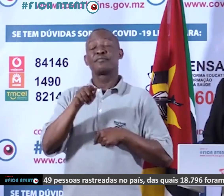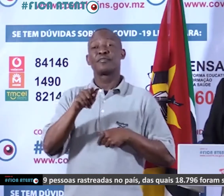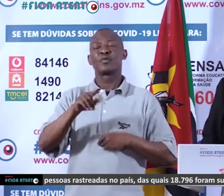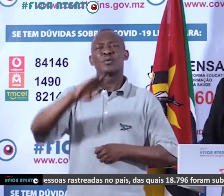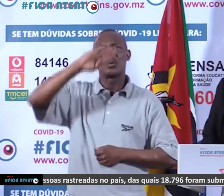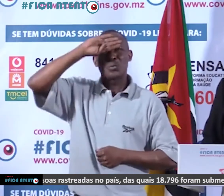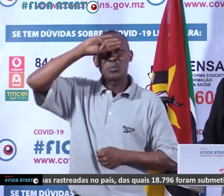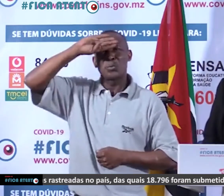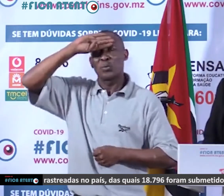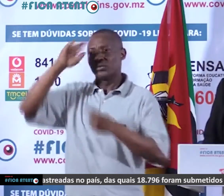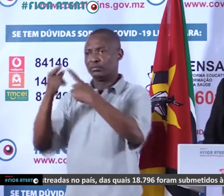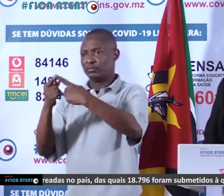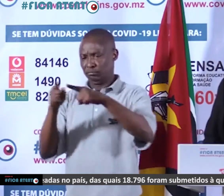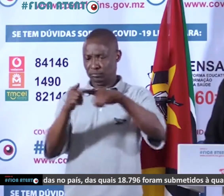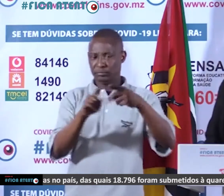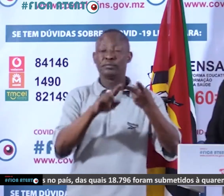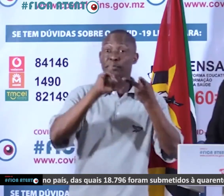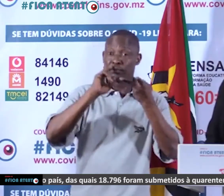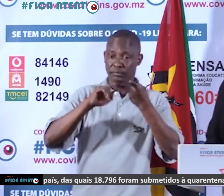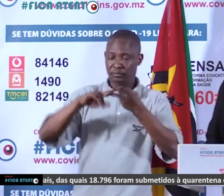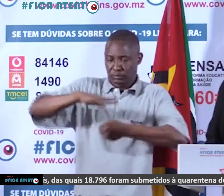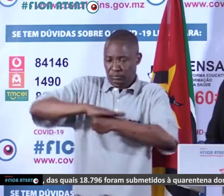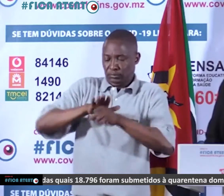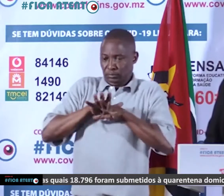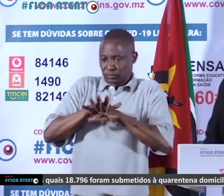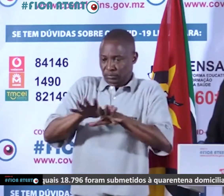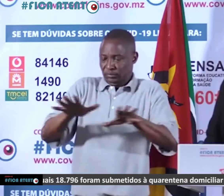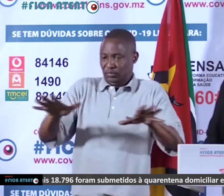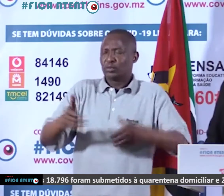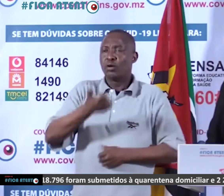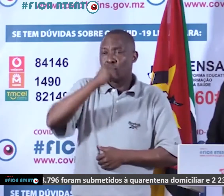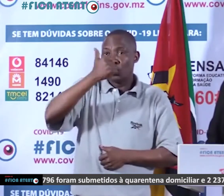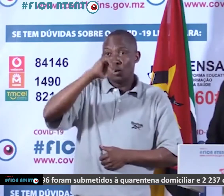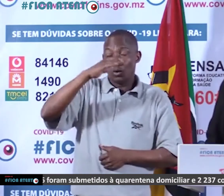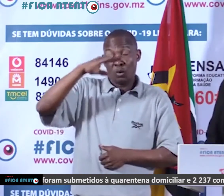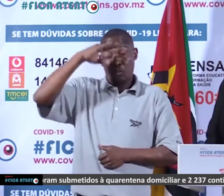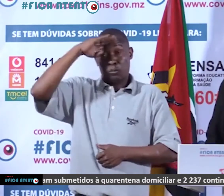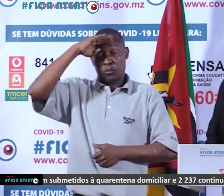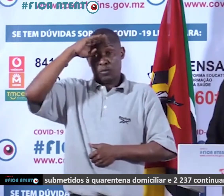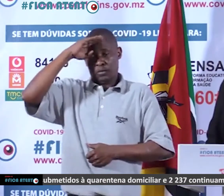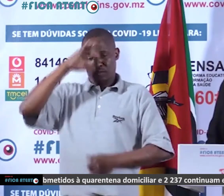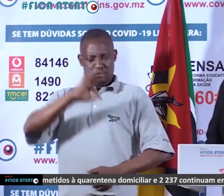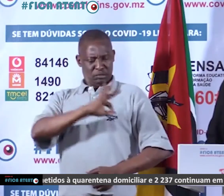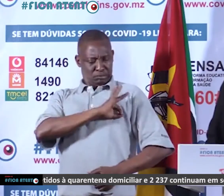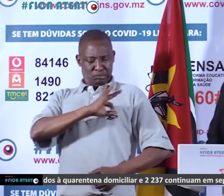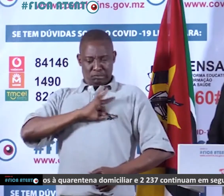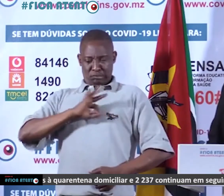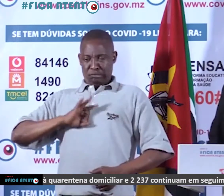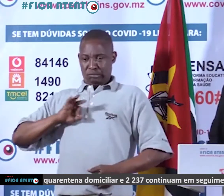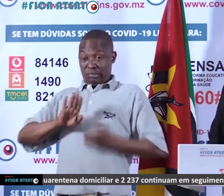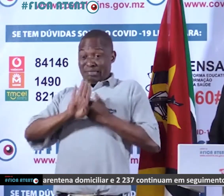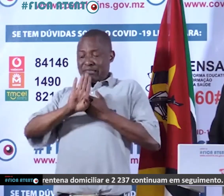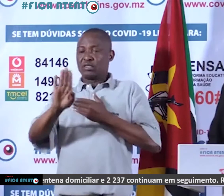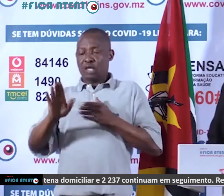particularmente para o Covid-19, o álcool baixa a capacidade do organismo de se defender da infecção,